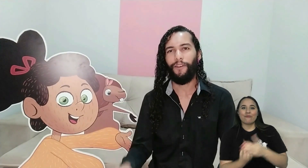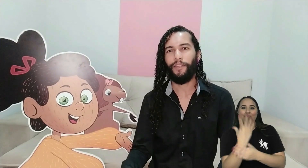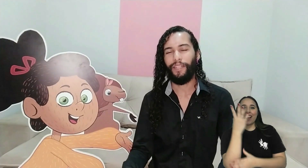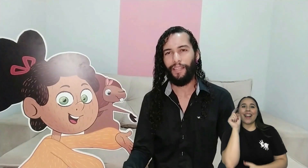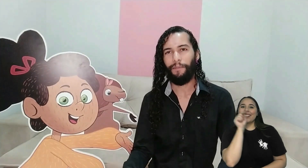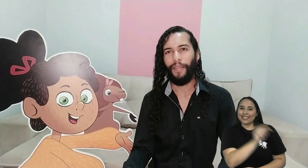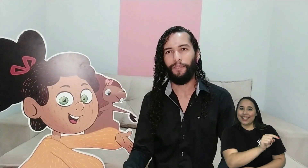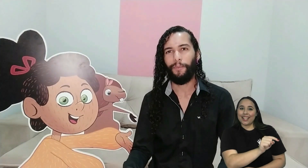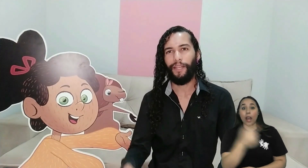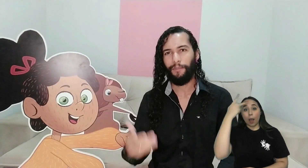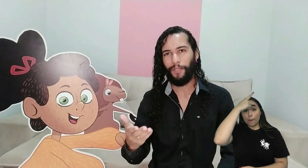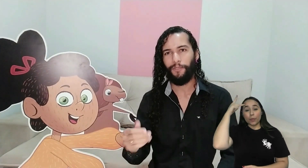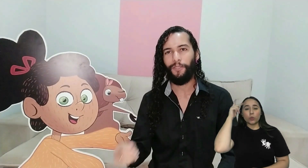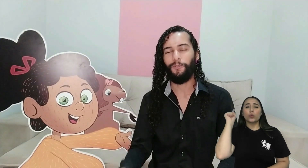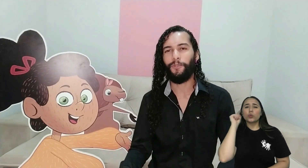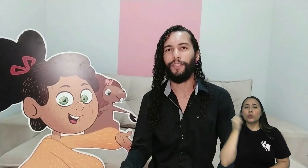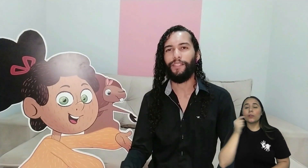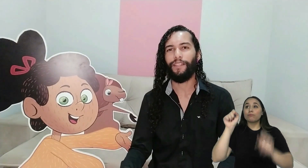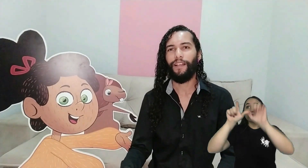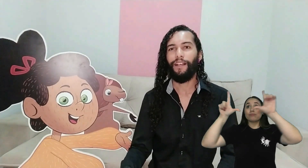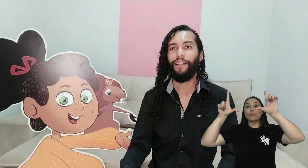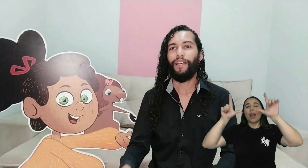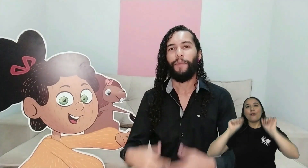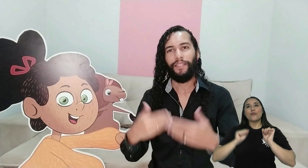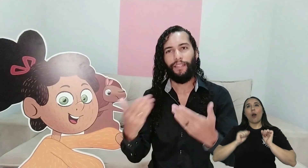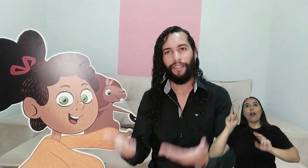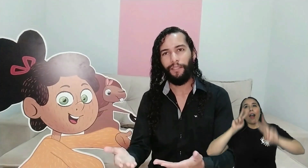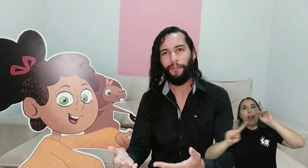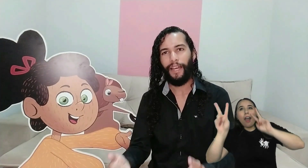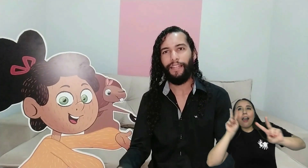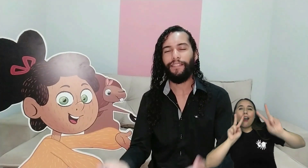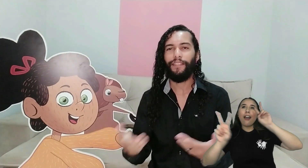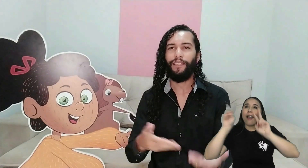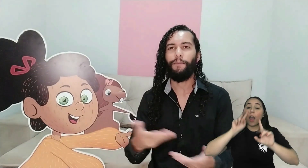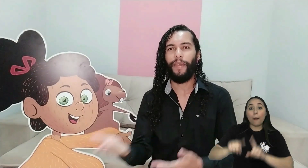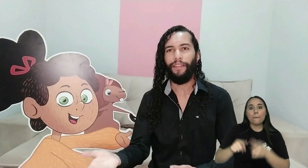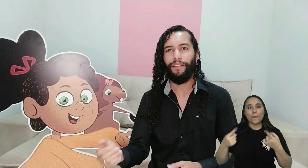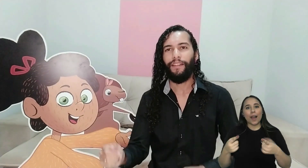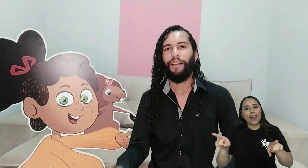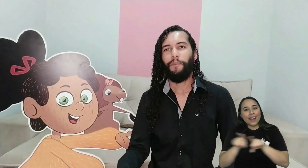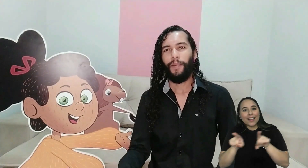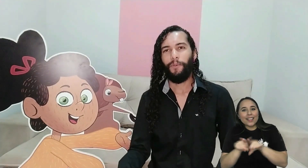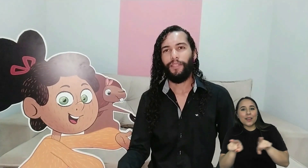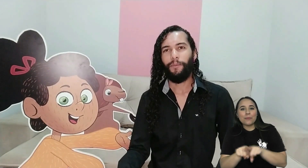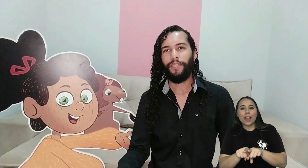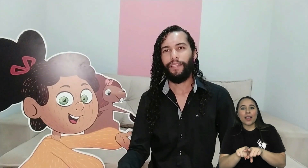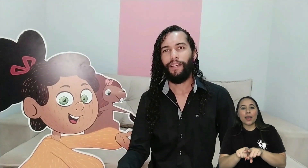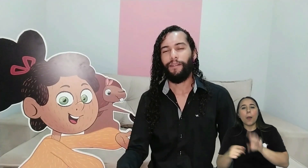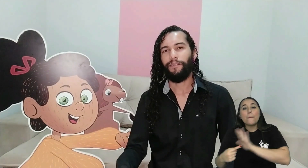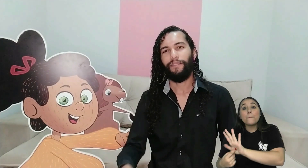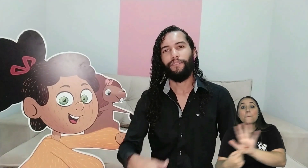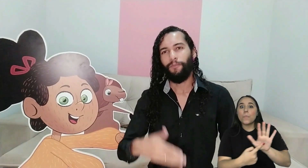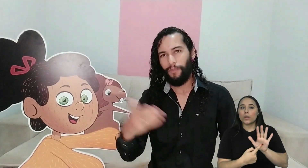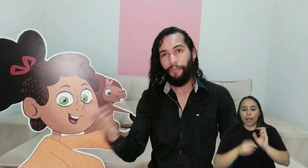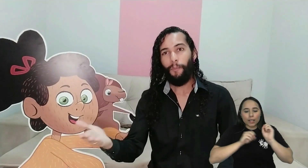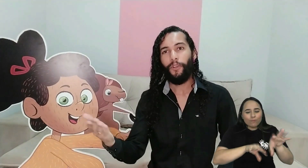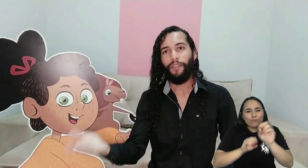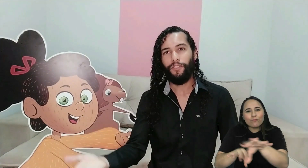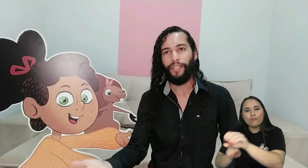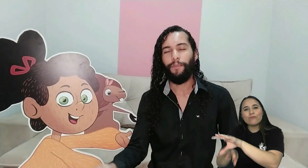levar um entretenimento para as pessoas surdas, representando elas e também para poder mostrar, levar um pouquinho de